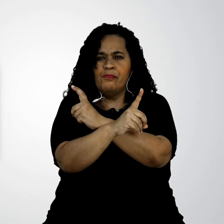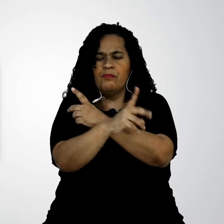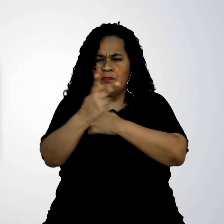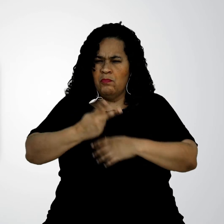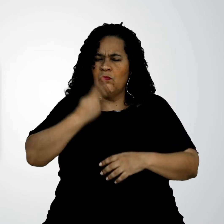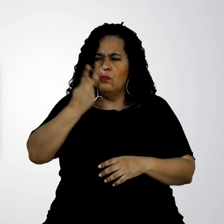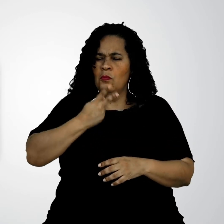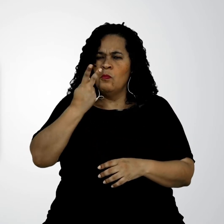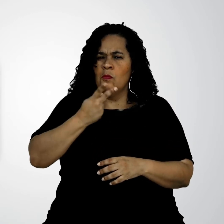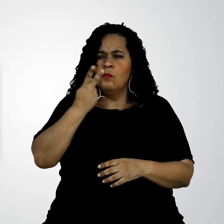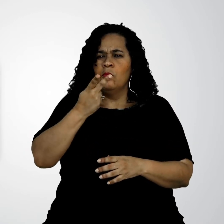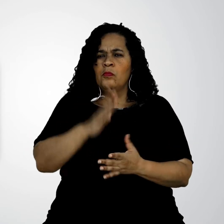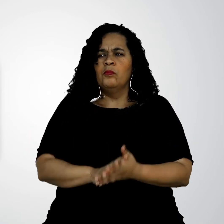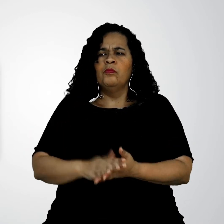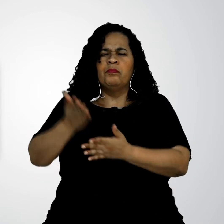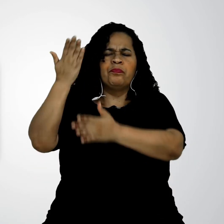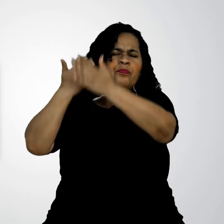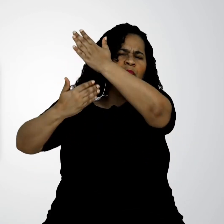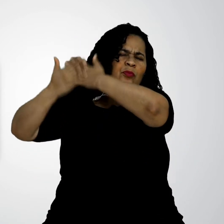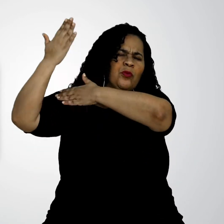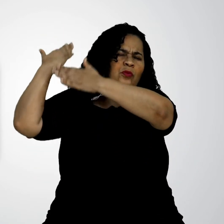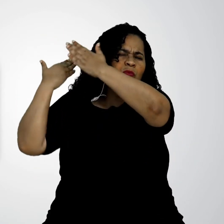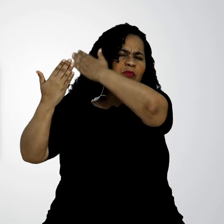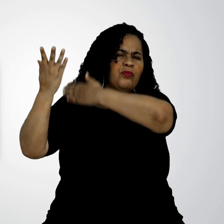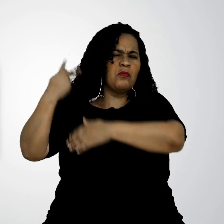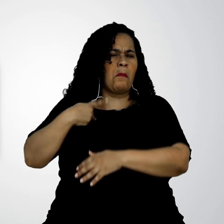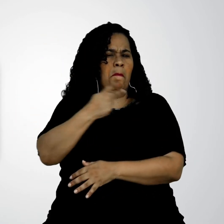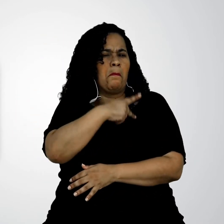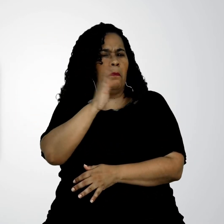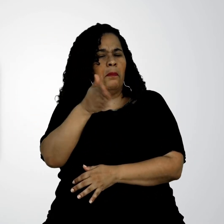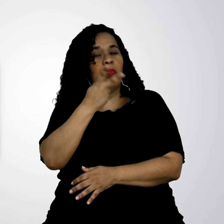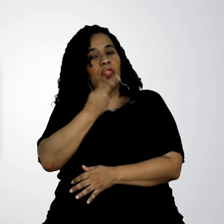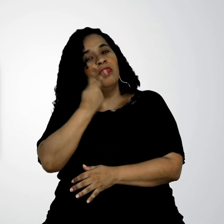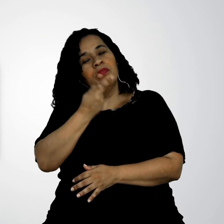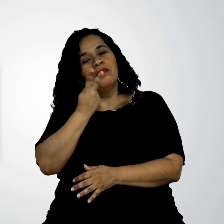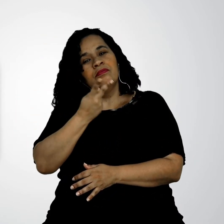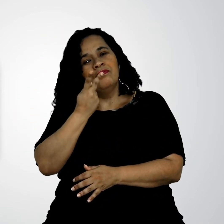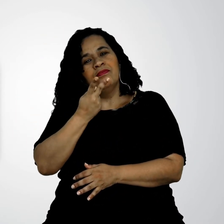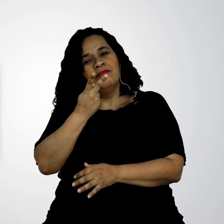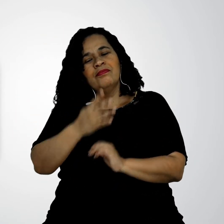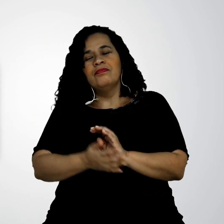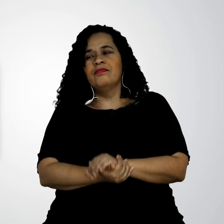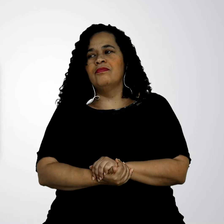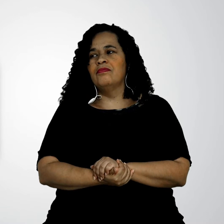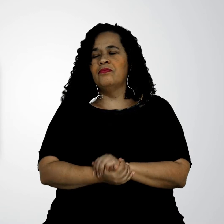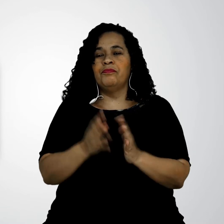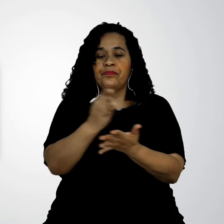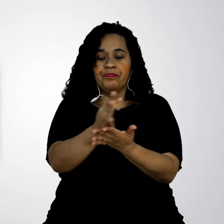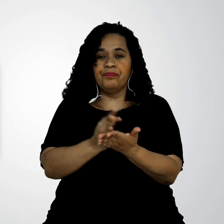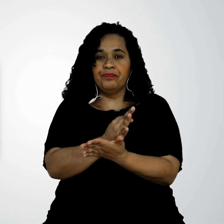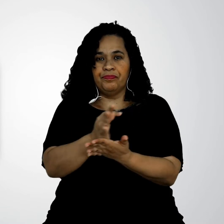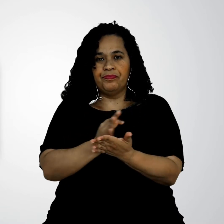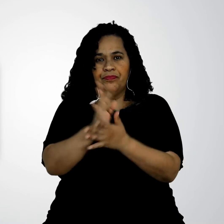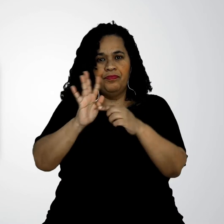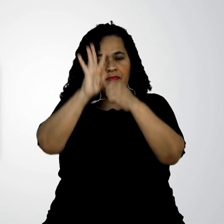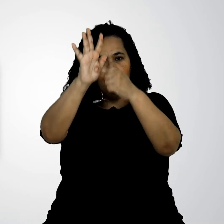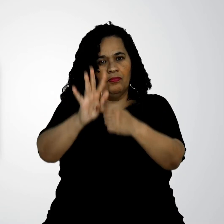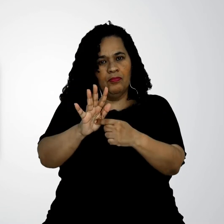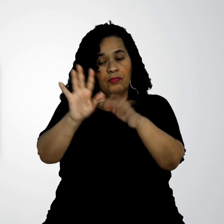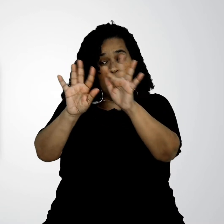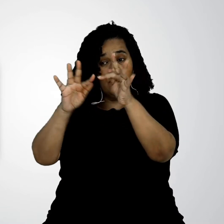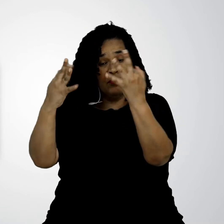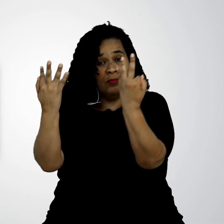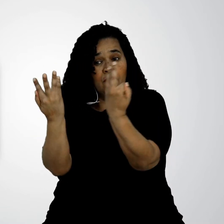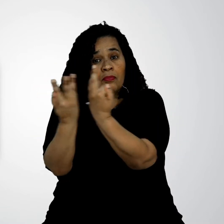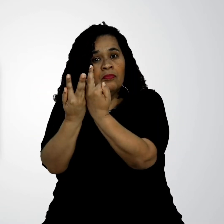porque desde antigamente os pastores já estão dizendo isso, né? Mesmo antes de teologia, que a família é a base da sociedade. Sim. E não